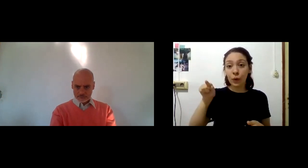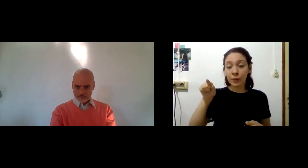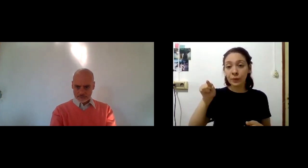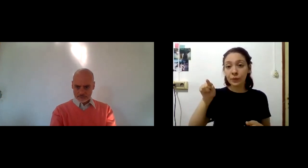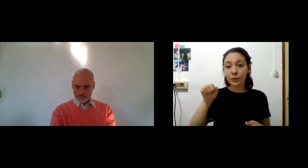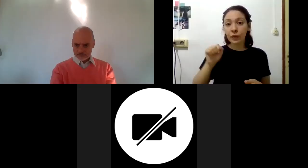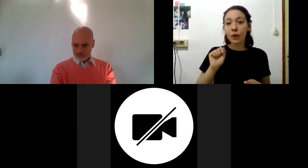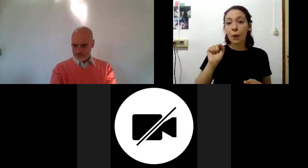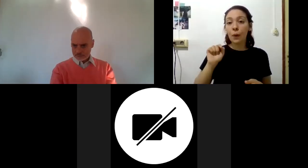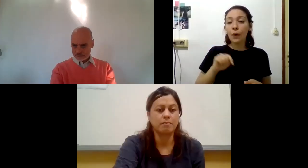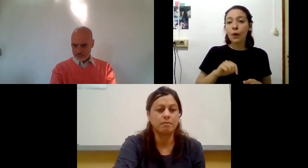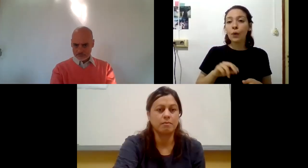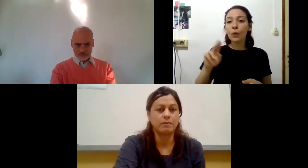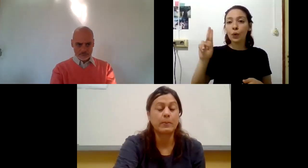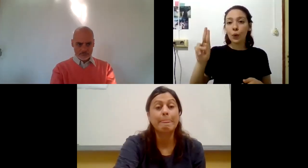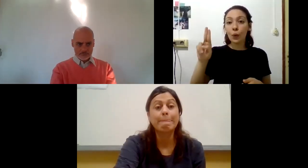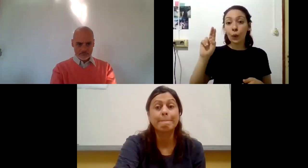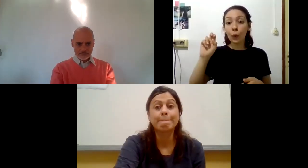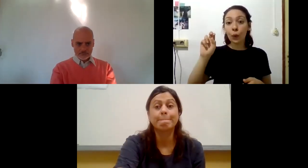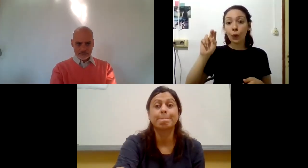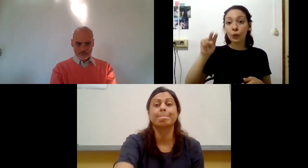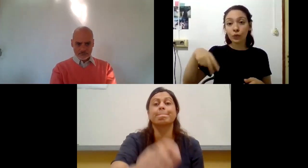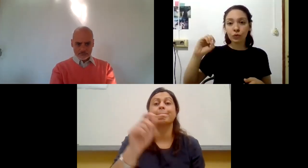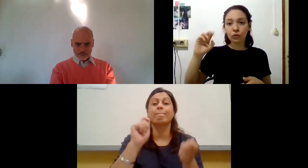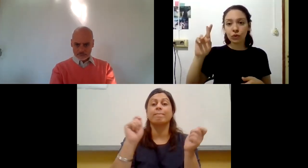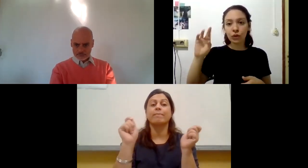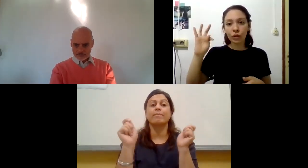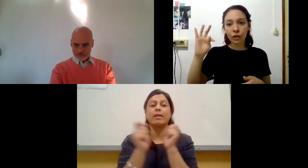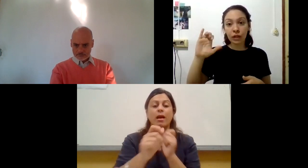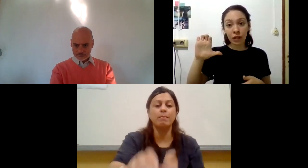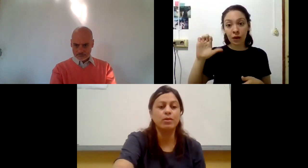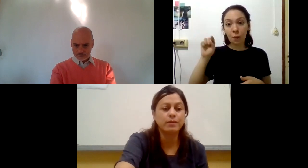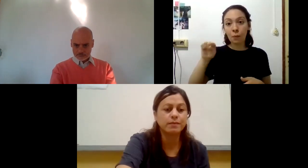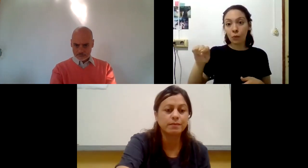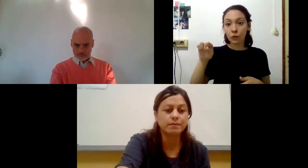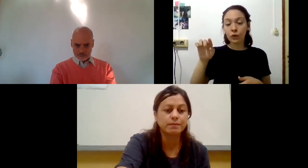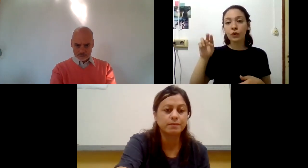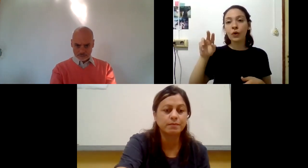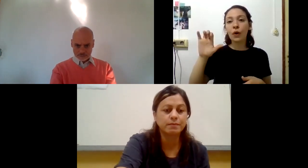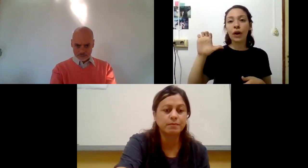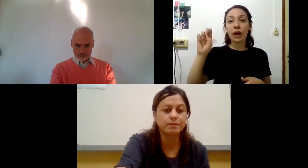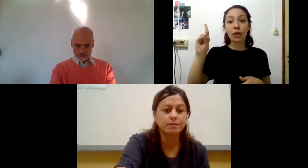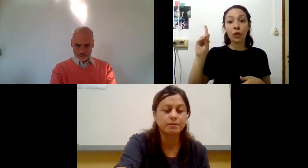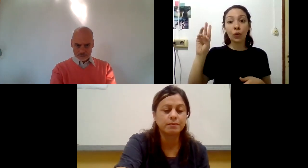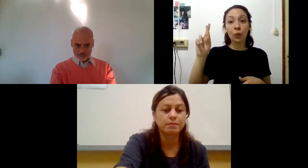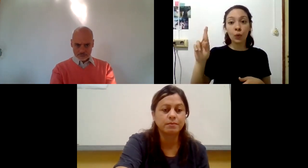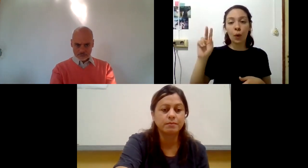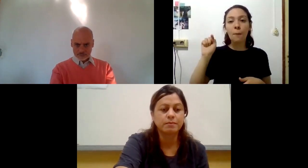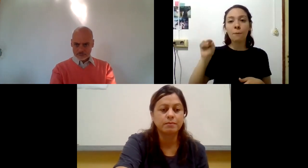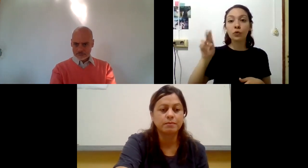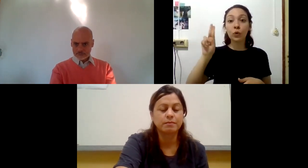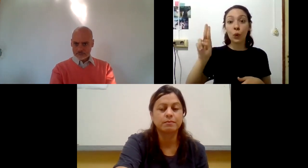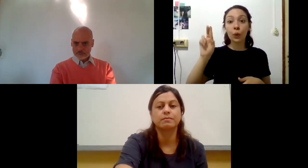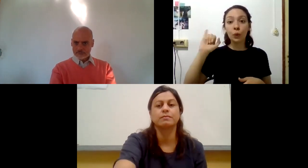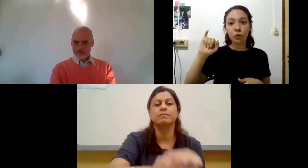bien, bien. unorte.edu.uy. Explícalo de nuevo ahí, porque Walter nos puede dar una mano, y si no, vemos